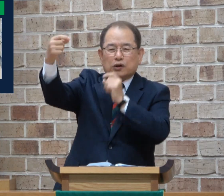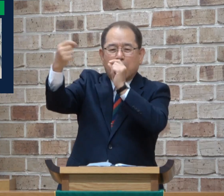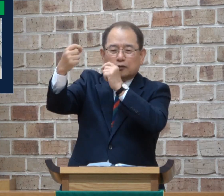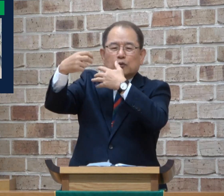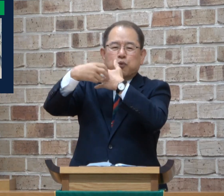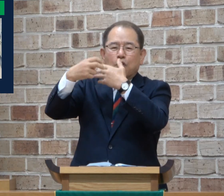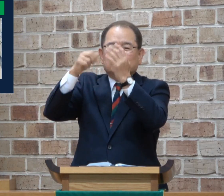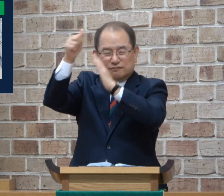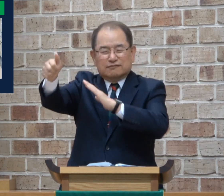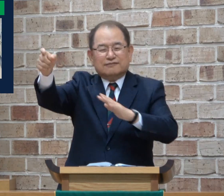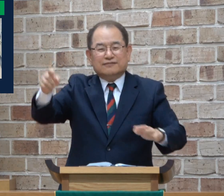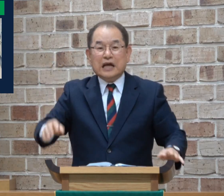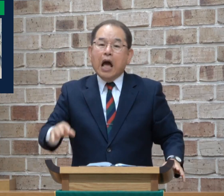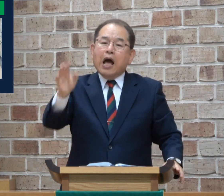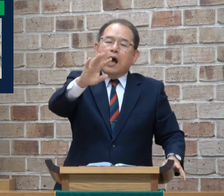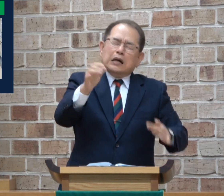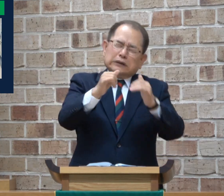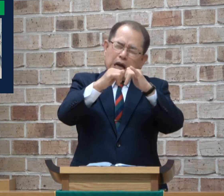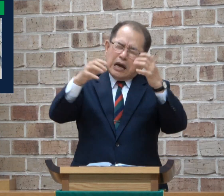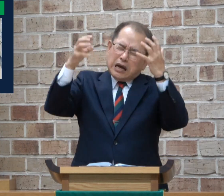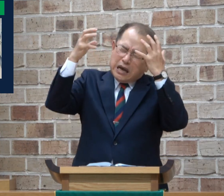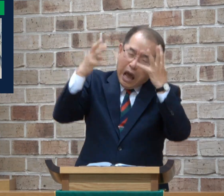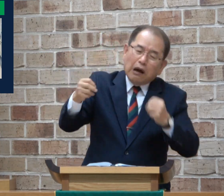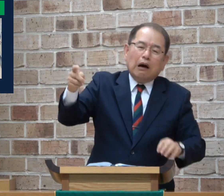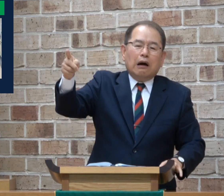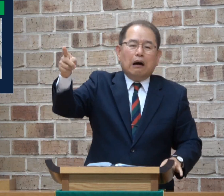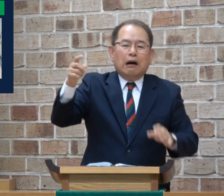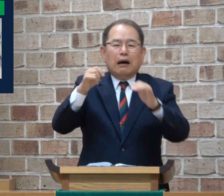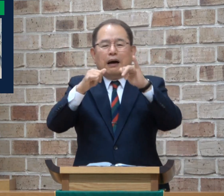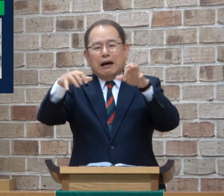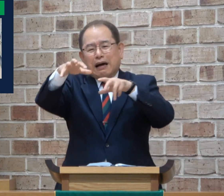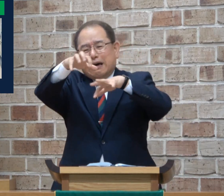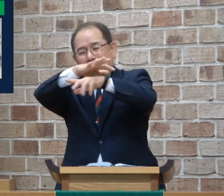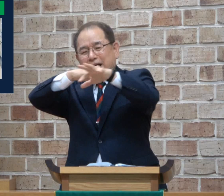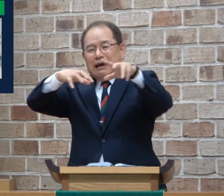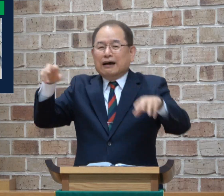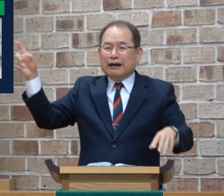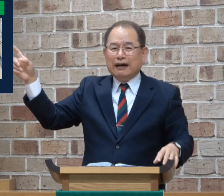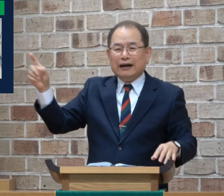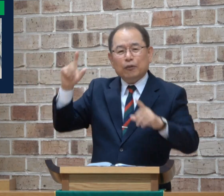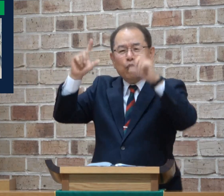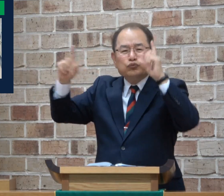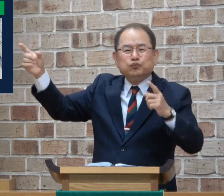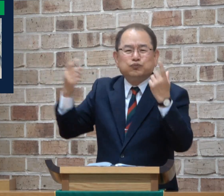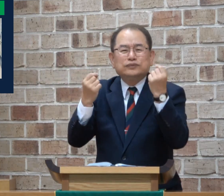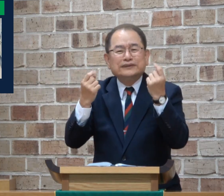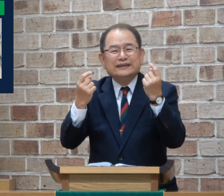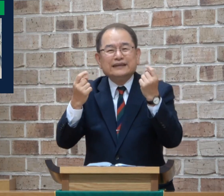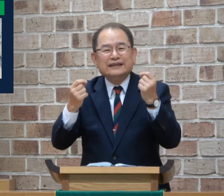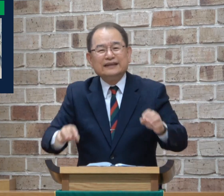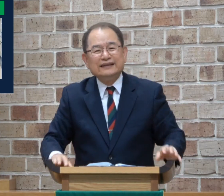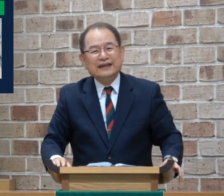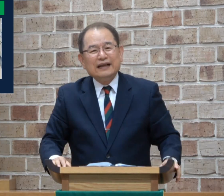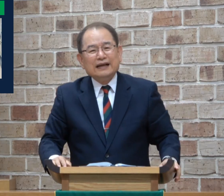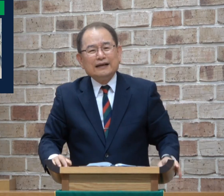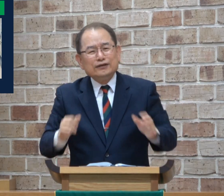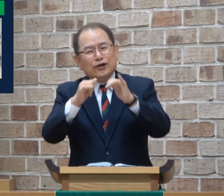말라고 약을 복용하고 있는데 갈 때마다 이렇게 사람이 많이 있습니다. 정말로 많은 사람들이 병원을